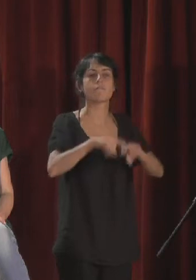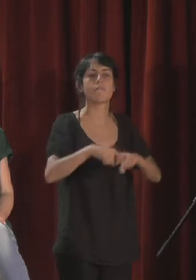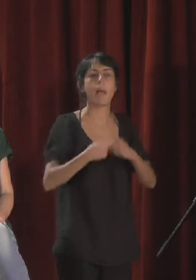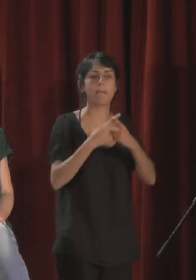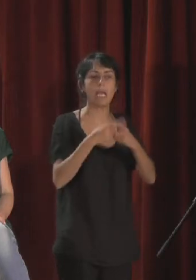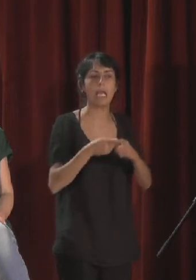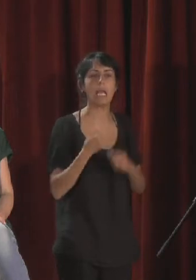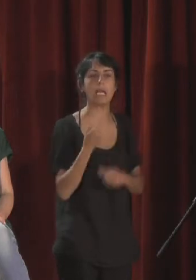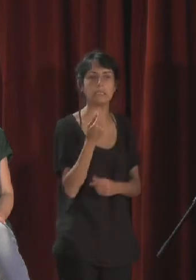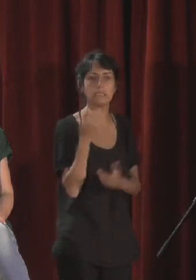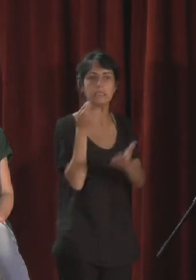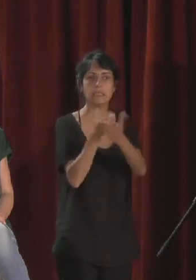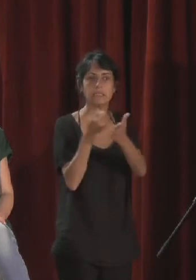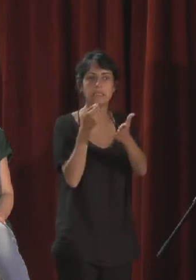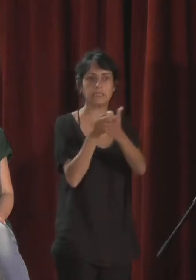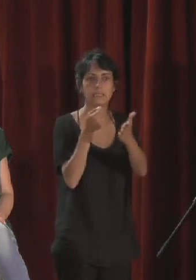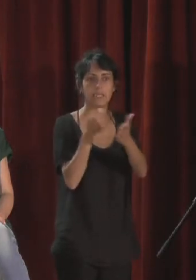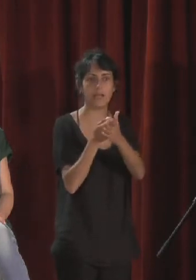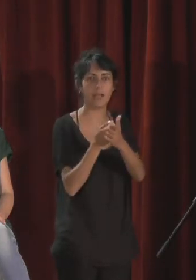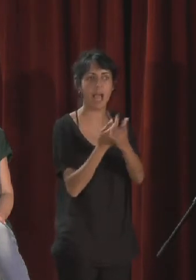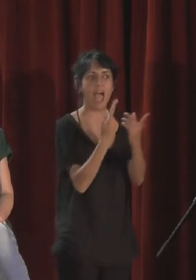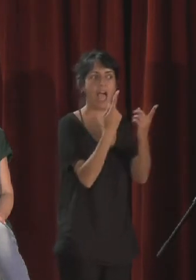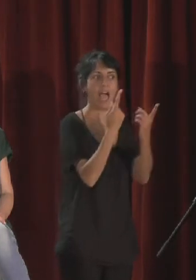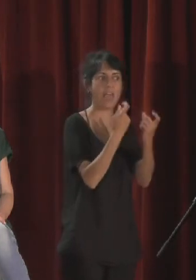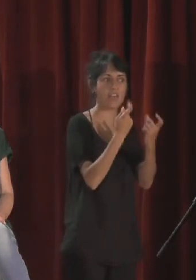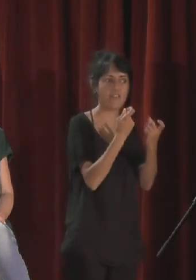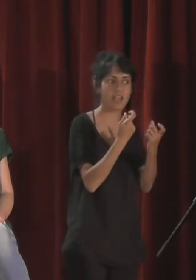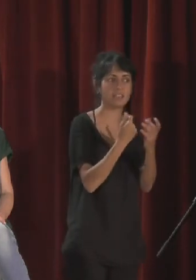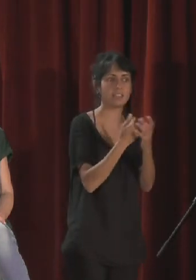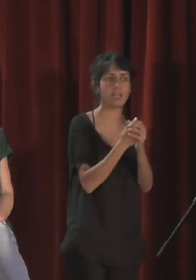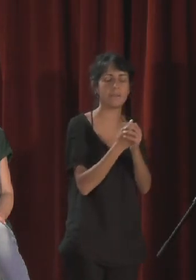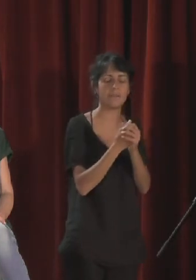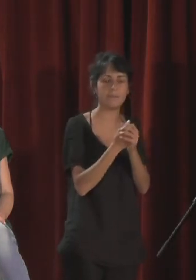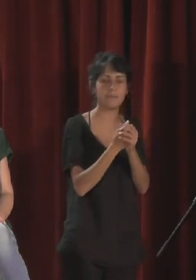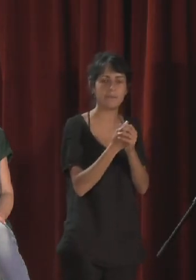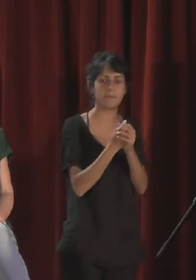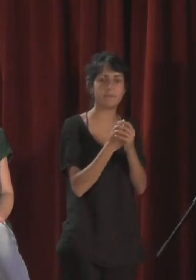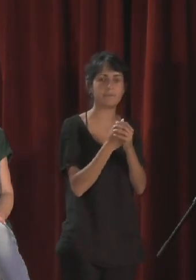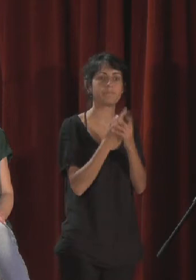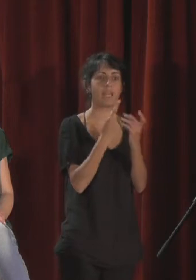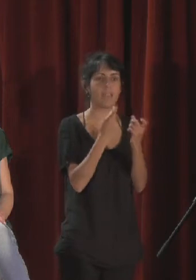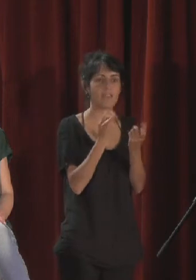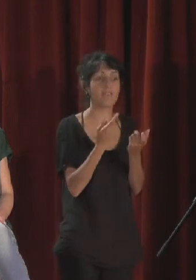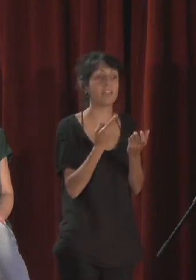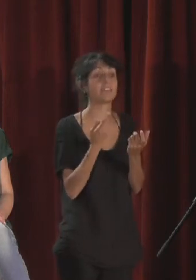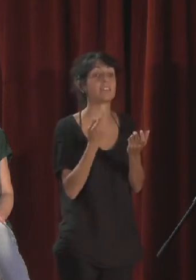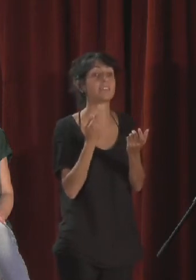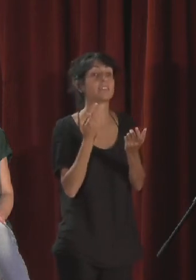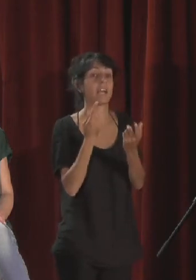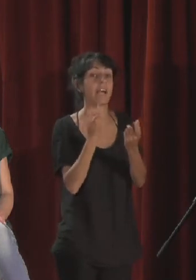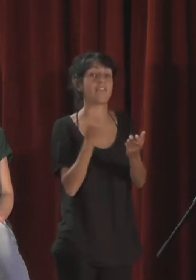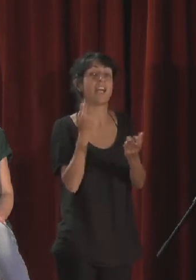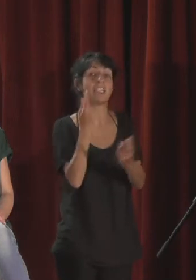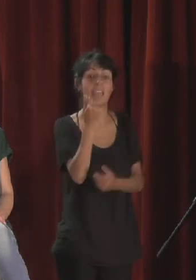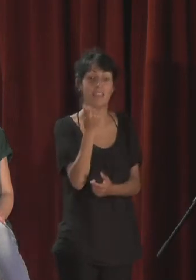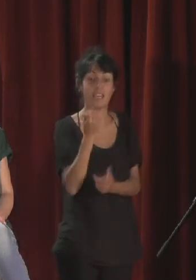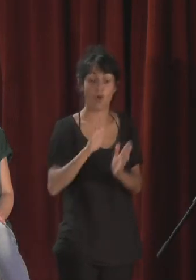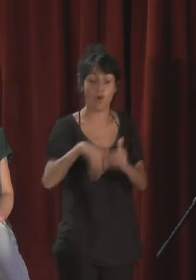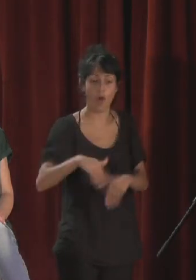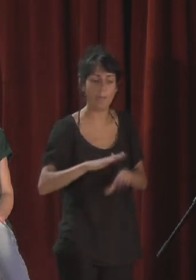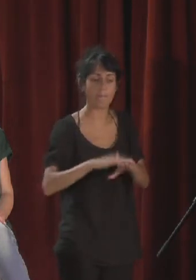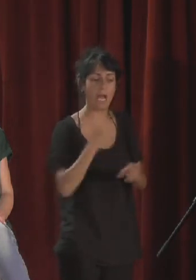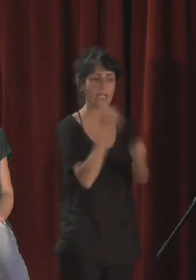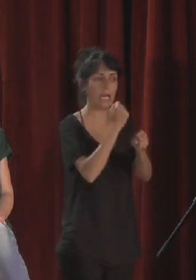familias, para desa maneira incentivar o consumo, para desa maneira crear emprego, para desa maneira que